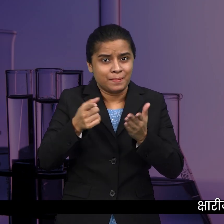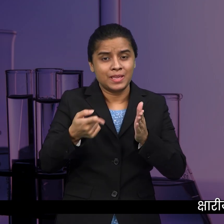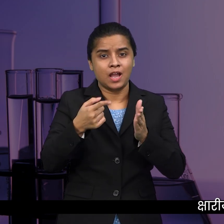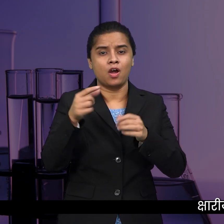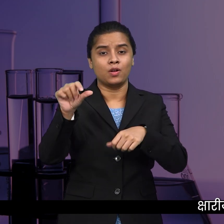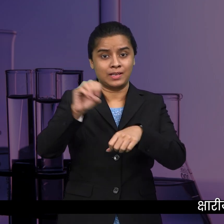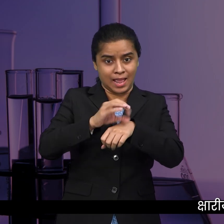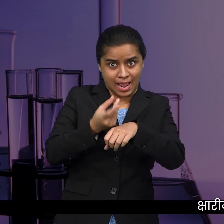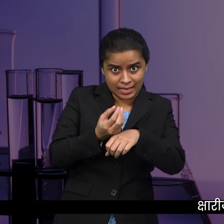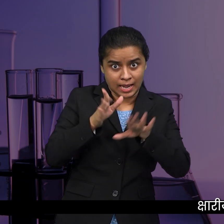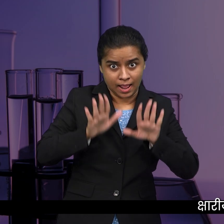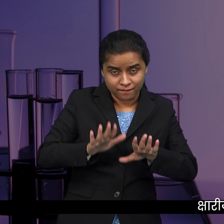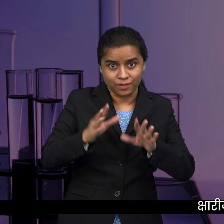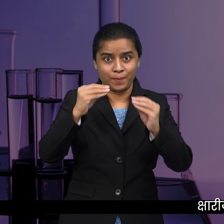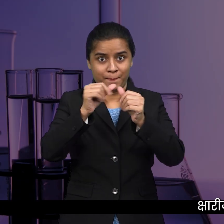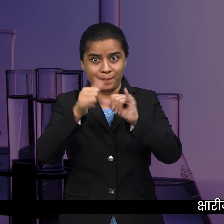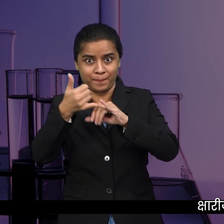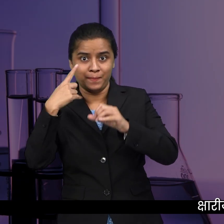क्षारीय है या तटस्थ है।